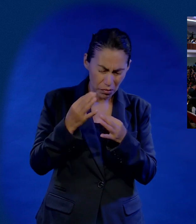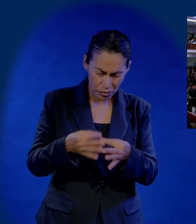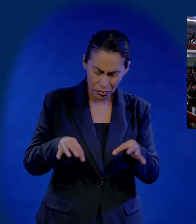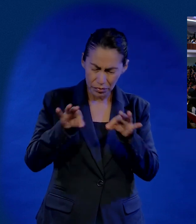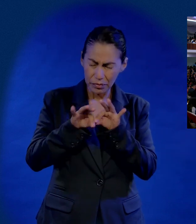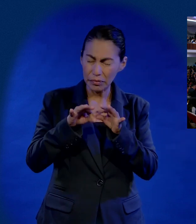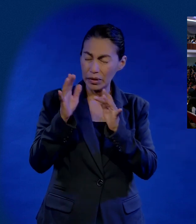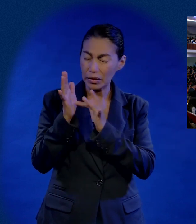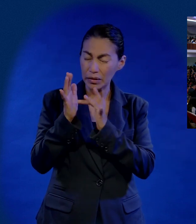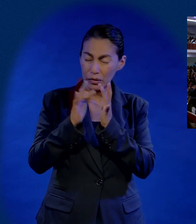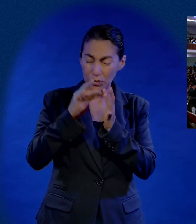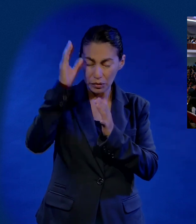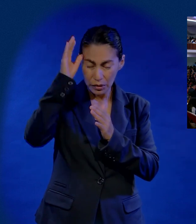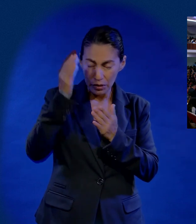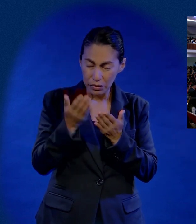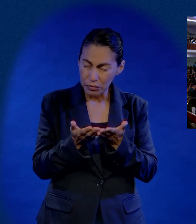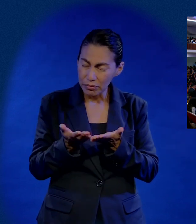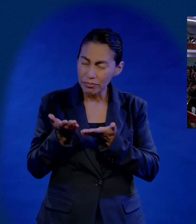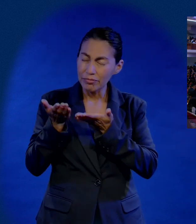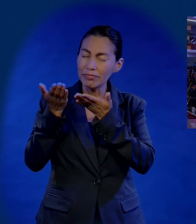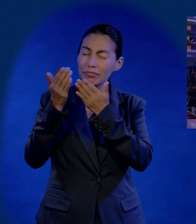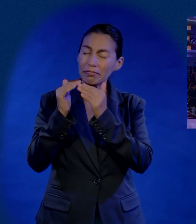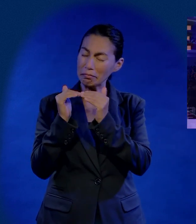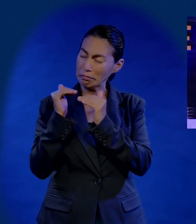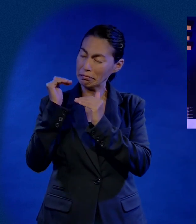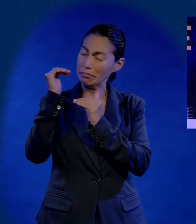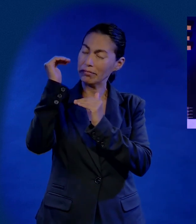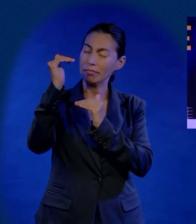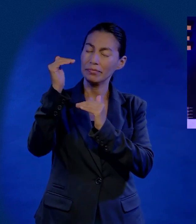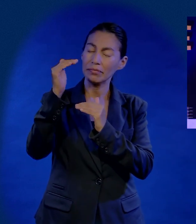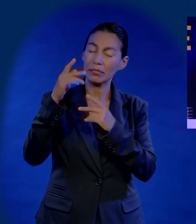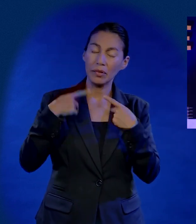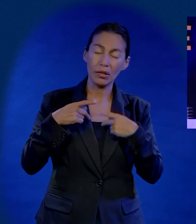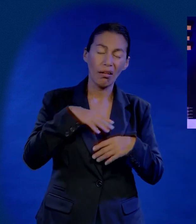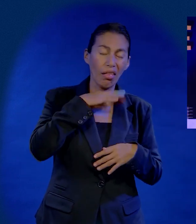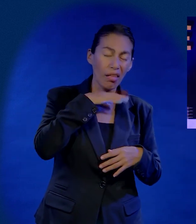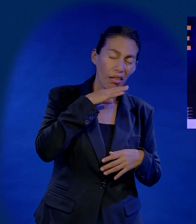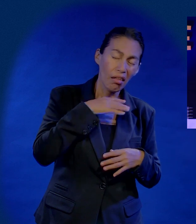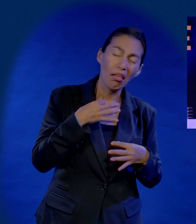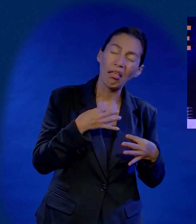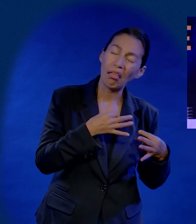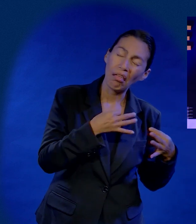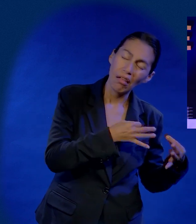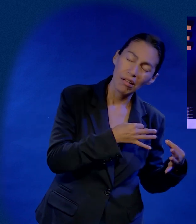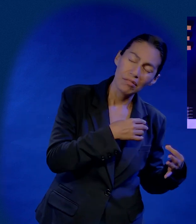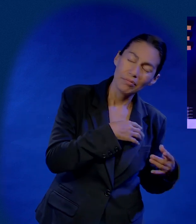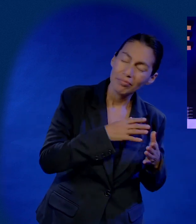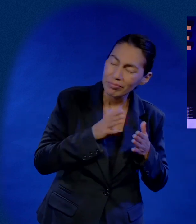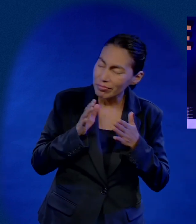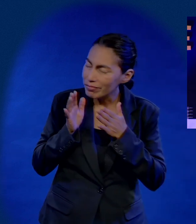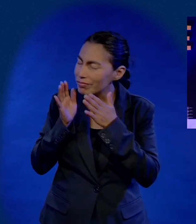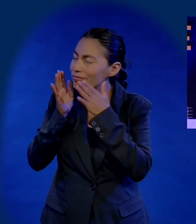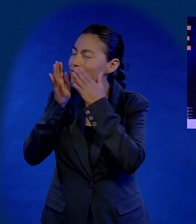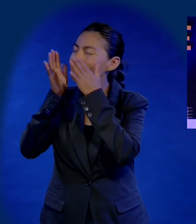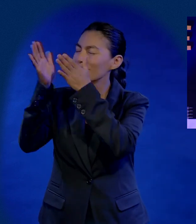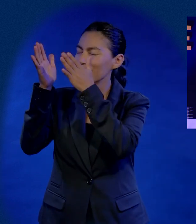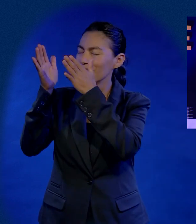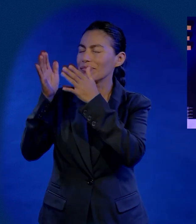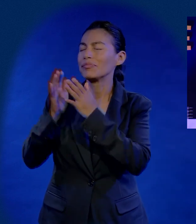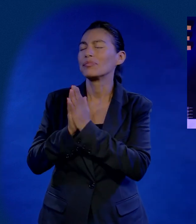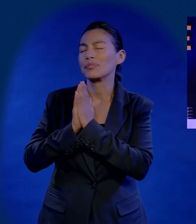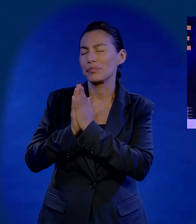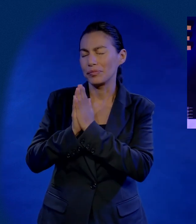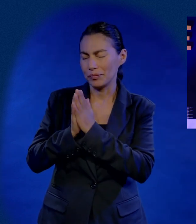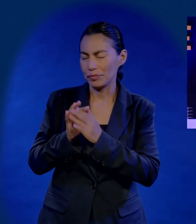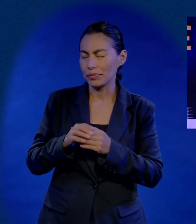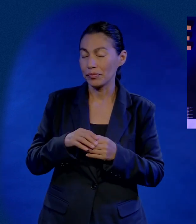Jesucristo. Levántalo, levántalo alto para que aún los distraídos o despistados podamos encontrarnos